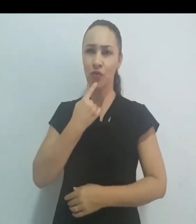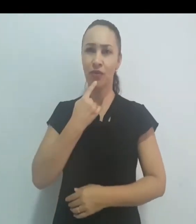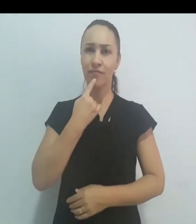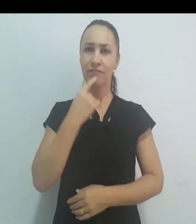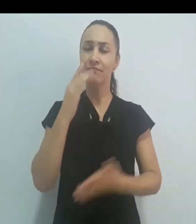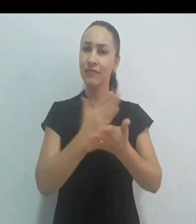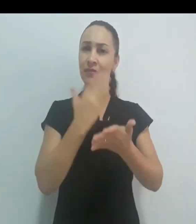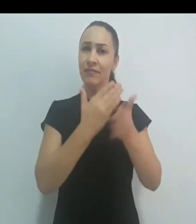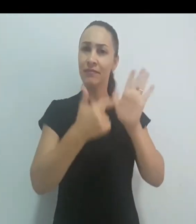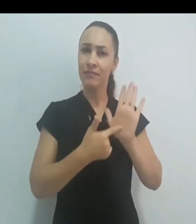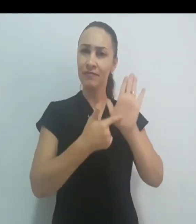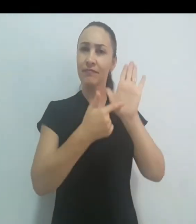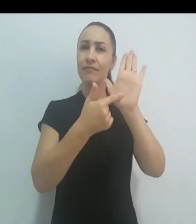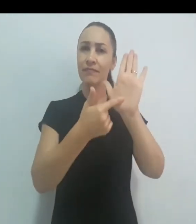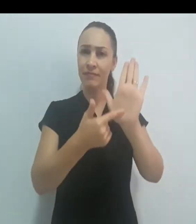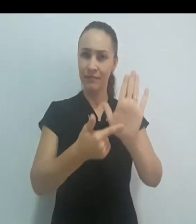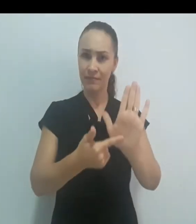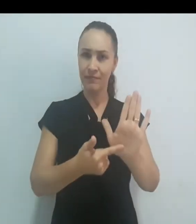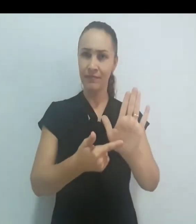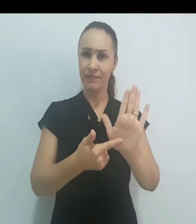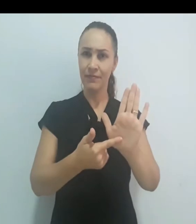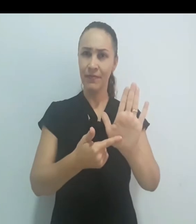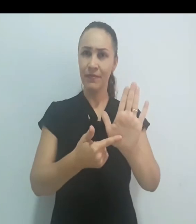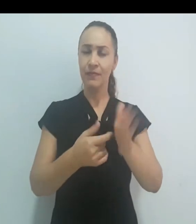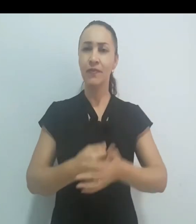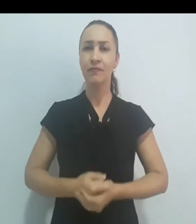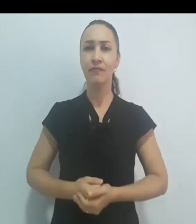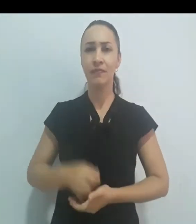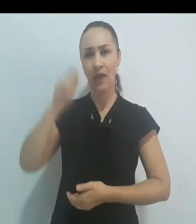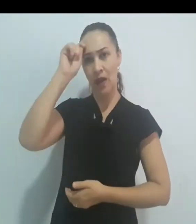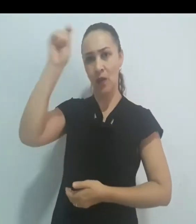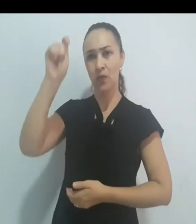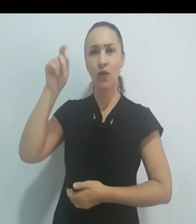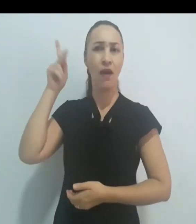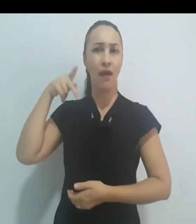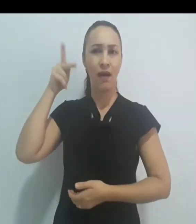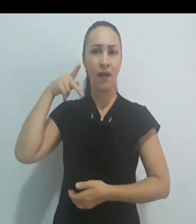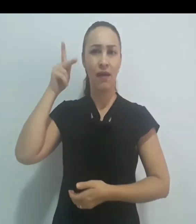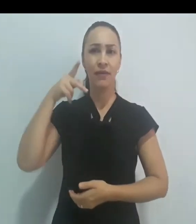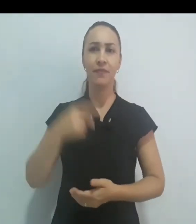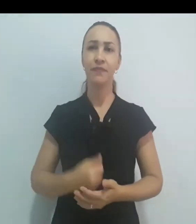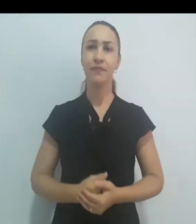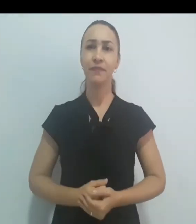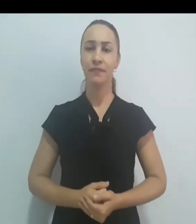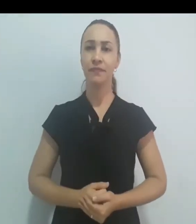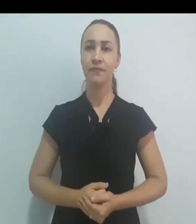são esse livro aqui, As Imagens do Outro sobre a Cultura Surda, da Karen Strobel.